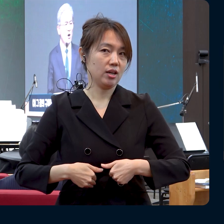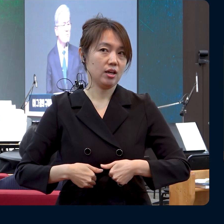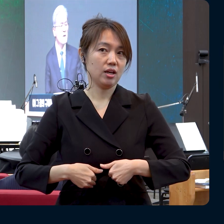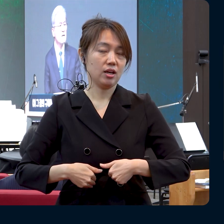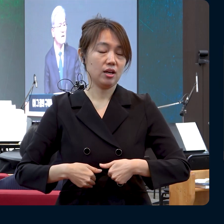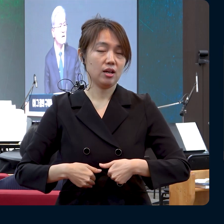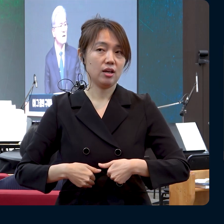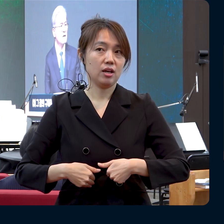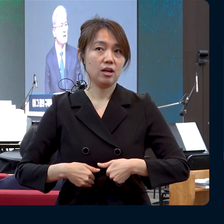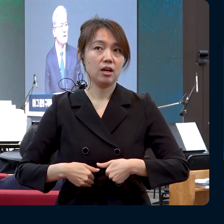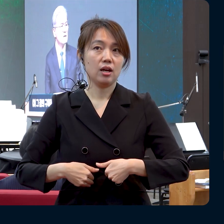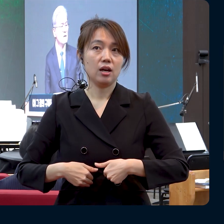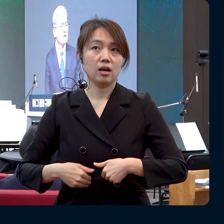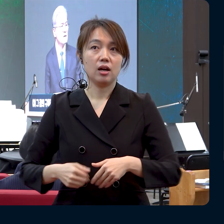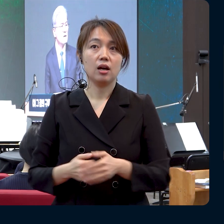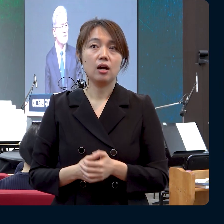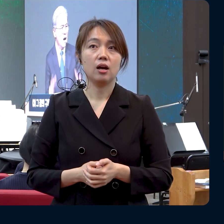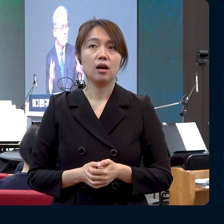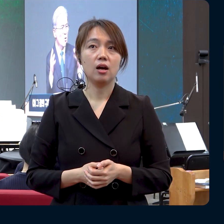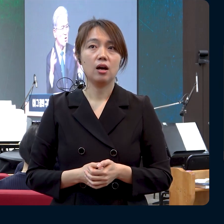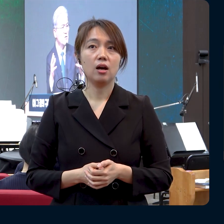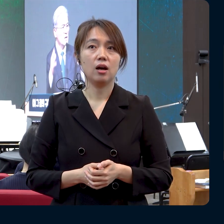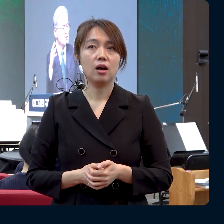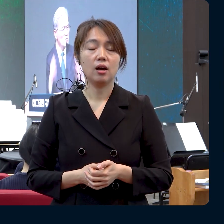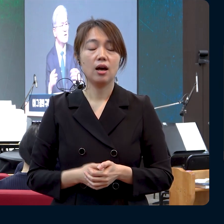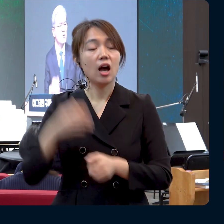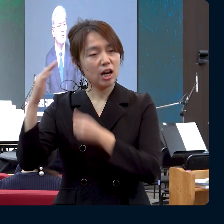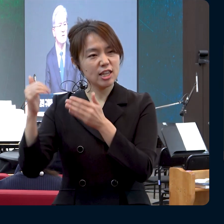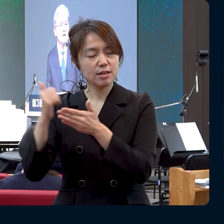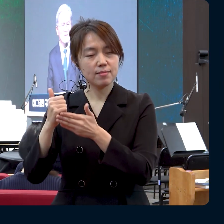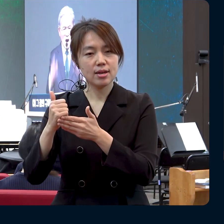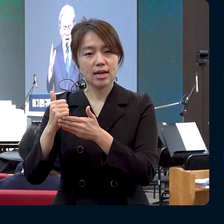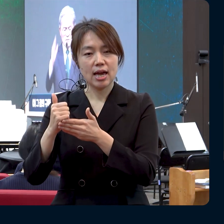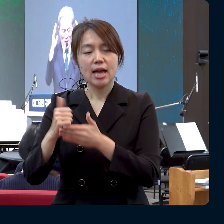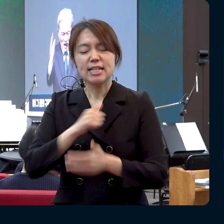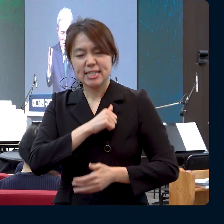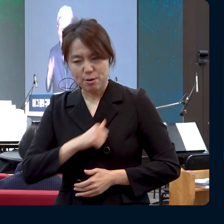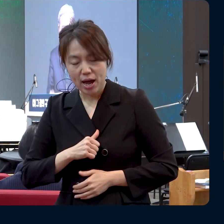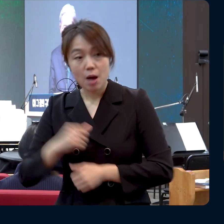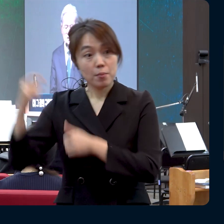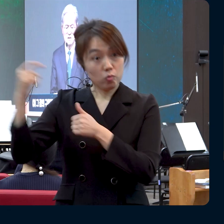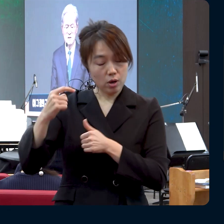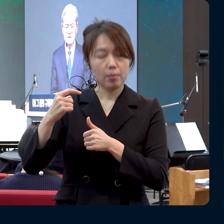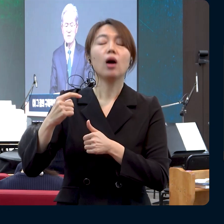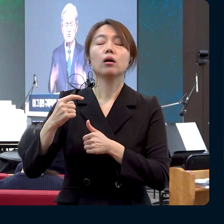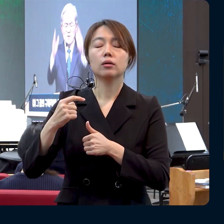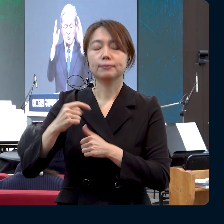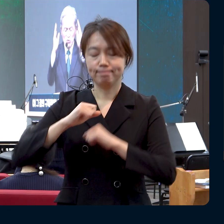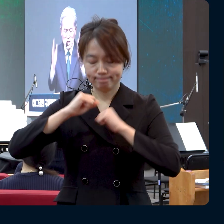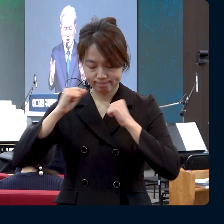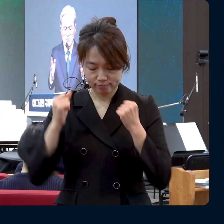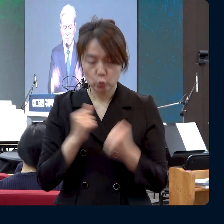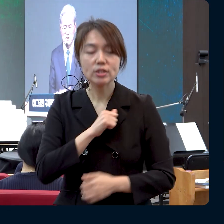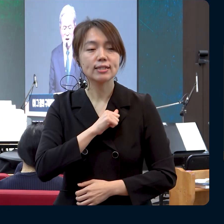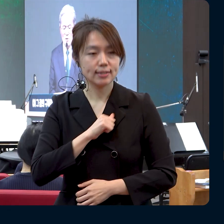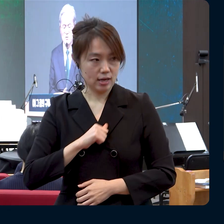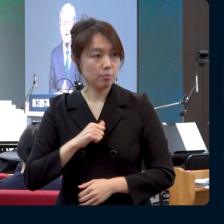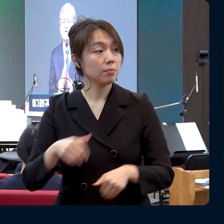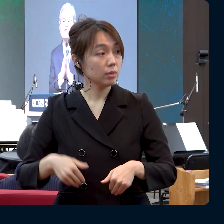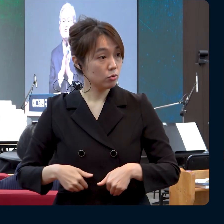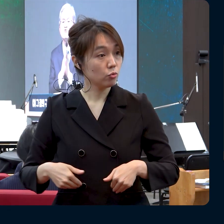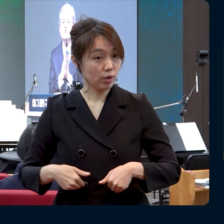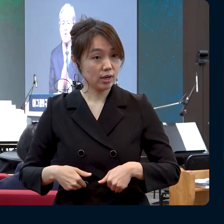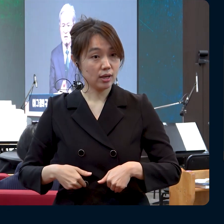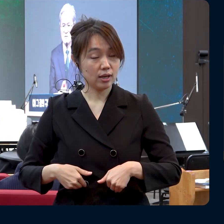때때로 정말 참고 견디라면 견디고 나아가라면 나아가는 그 꿈의 구체적인 부분들이 다가올